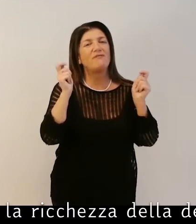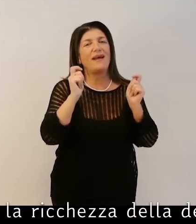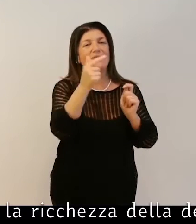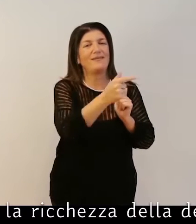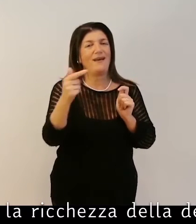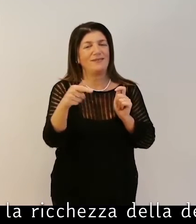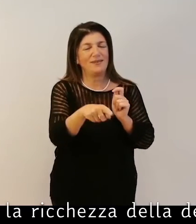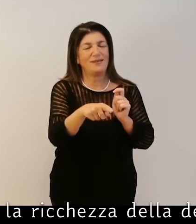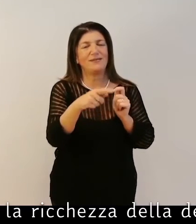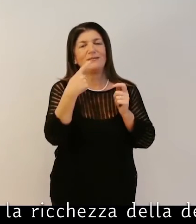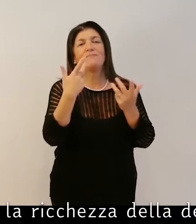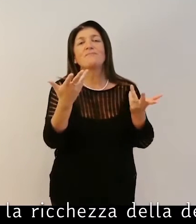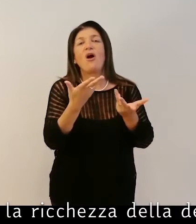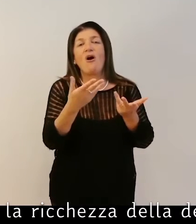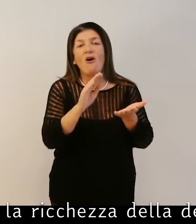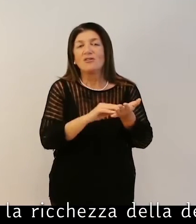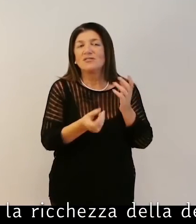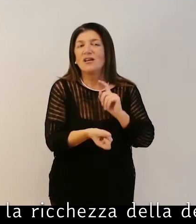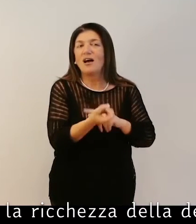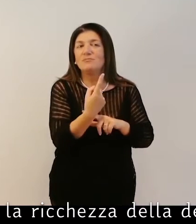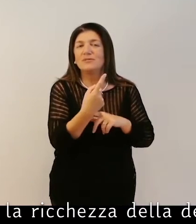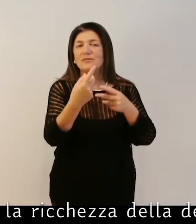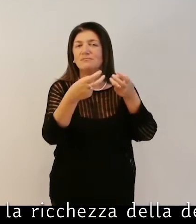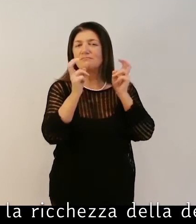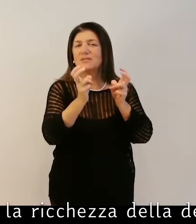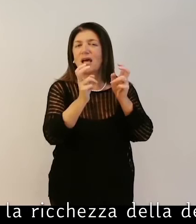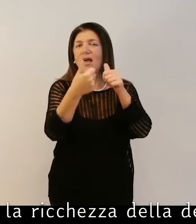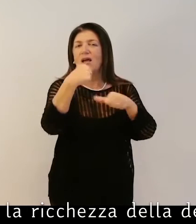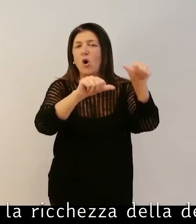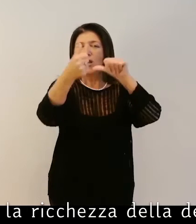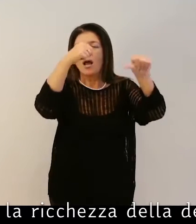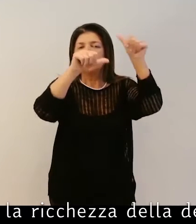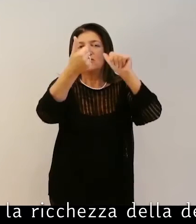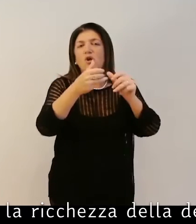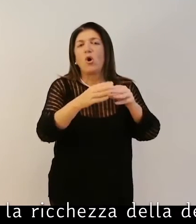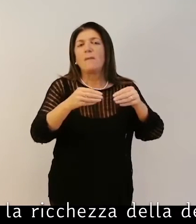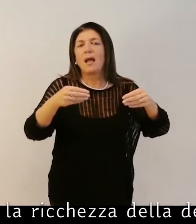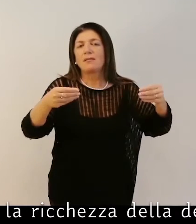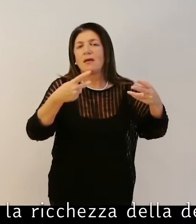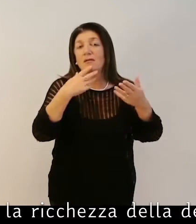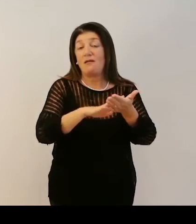Ne ammiriamo la ricchezza della decorazione e la preziosità dei materiali.